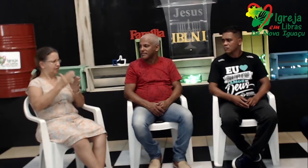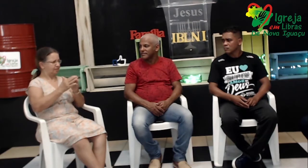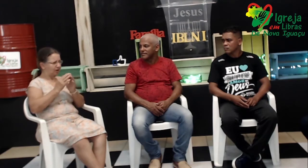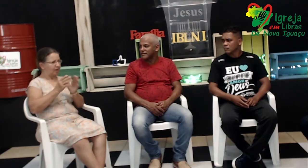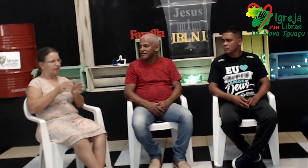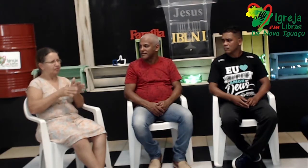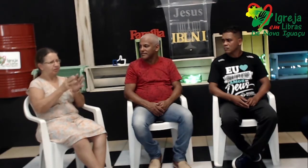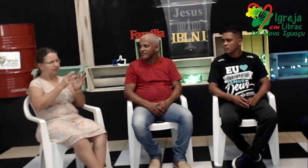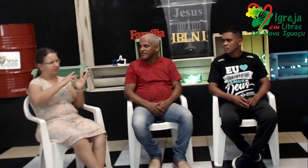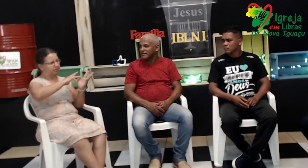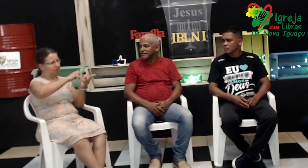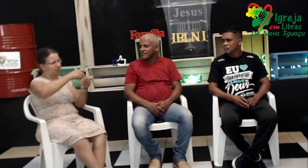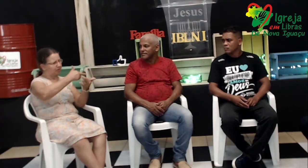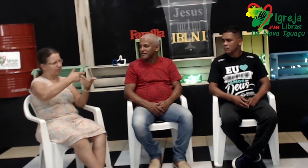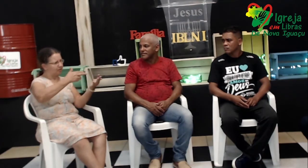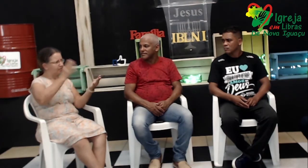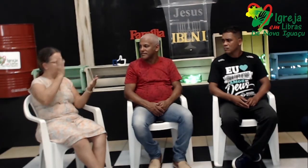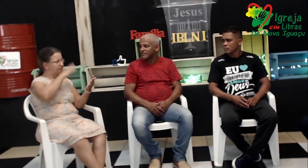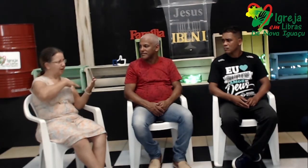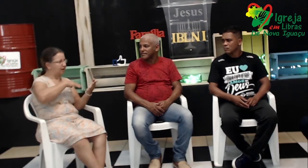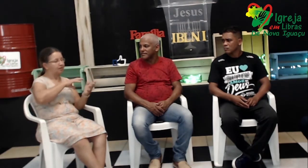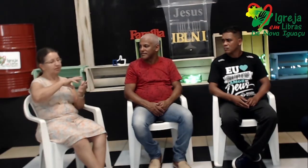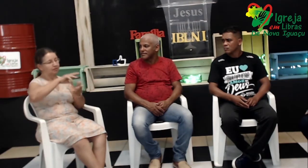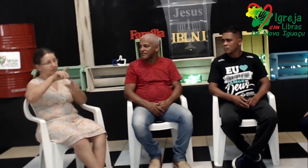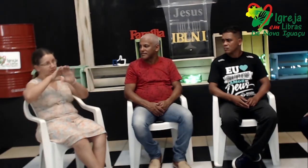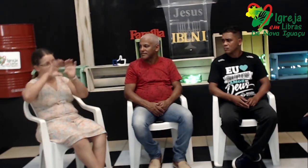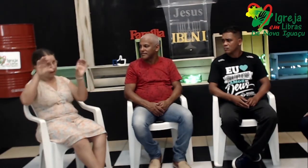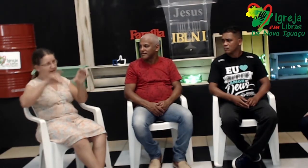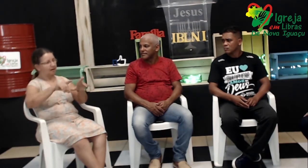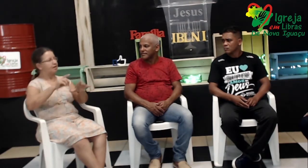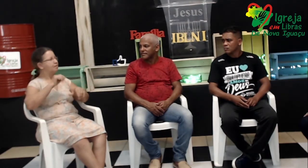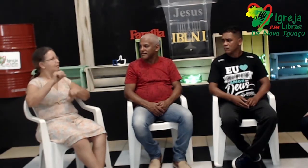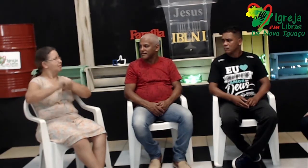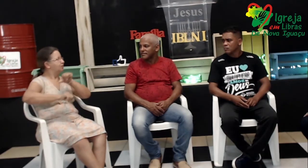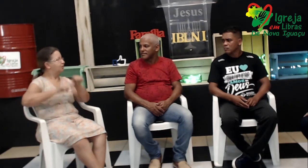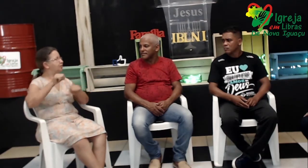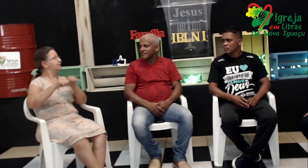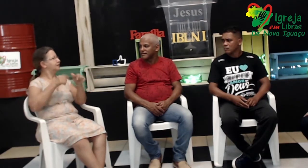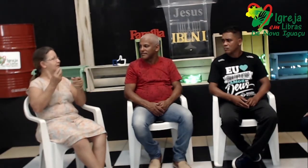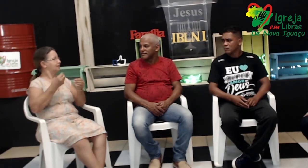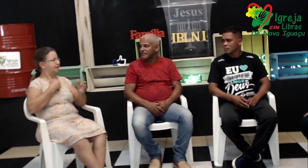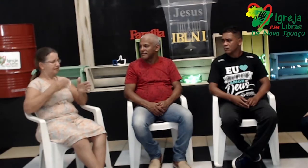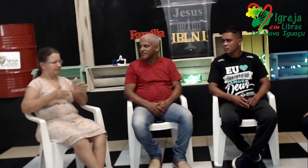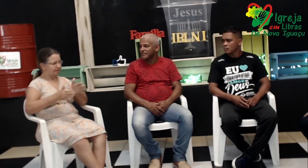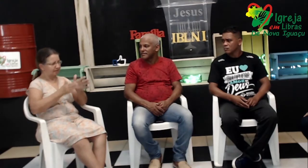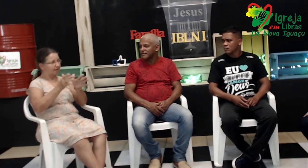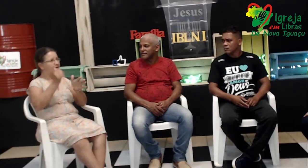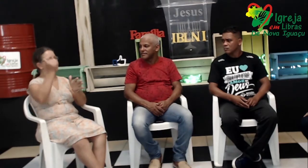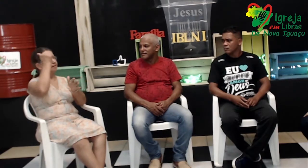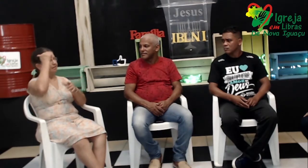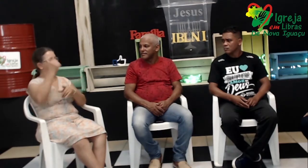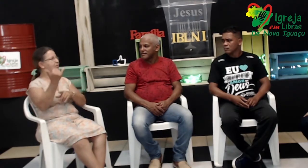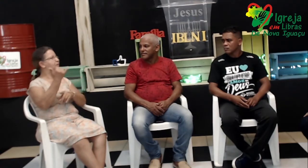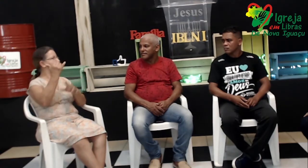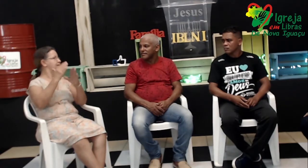E a igreja, ela é importante nesse sentido, que ela mostra o que é mal, o que é bom, e quando nós